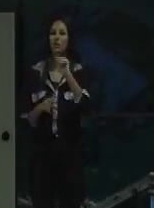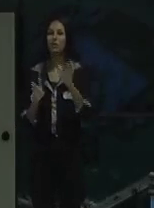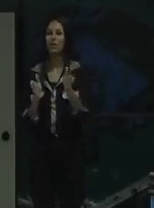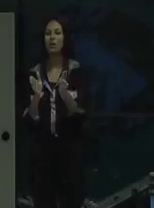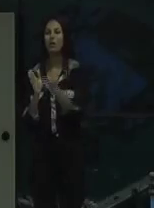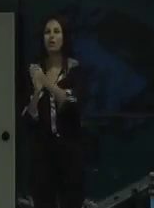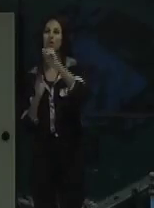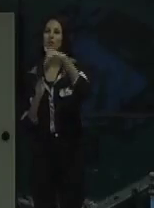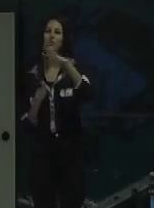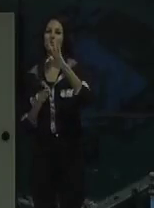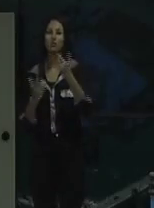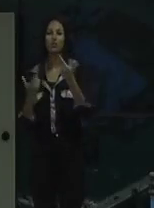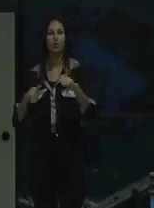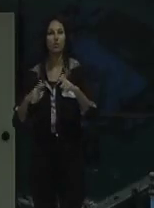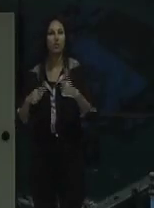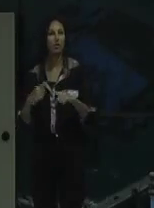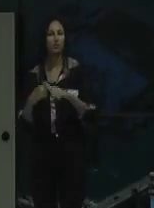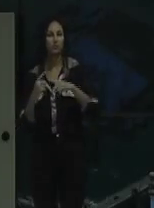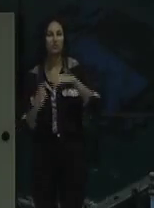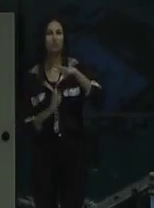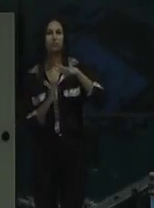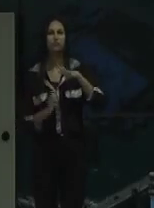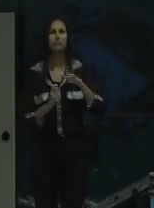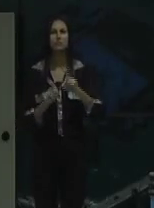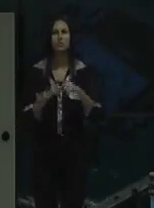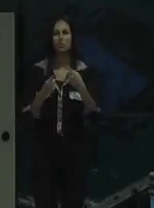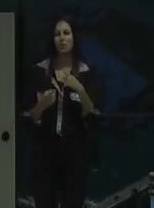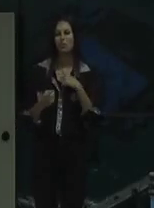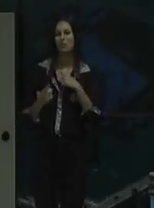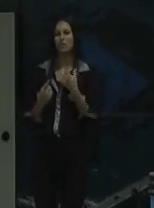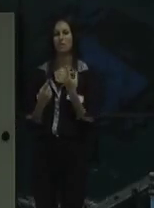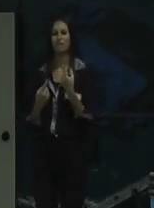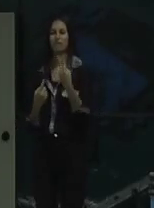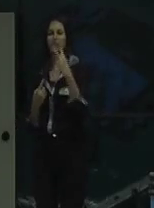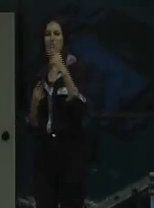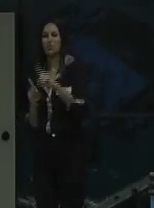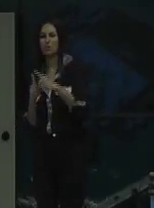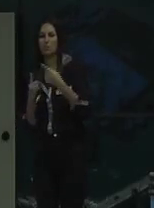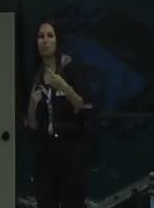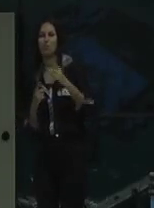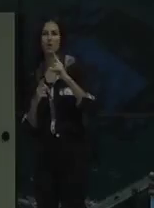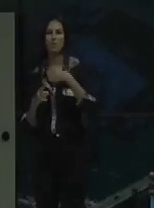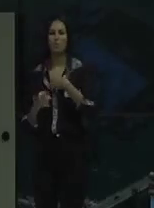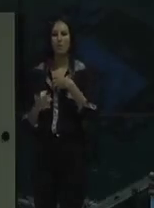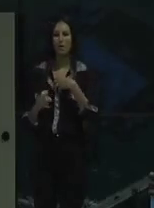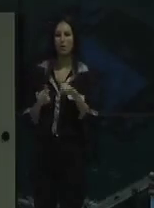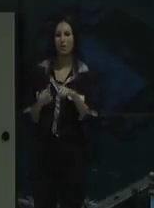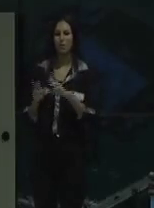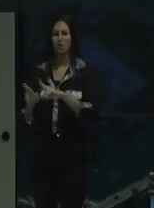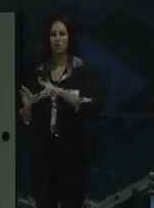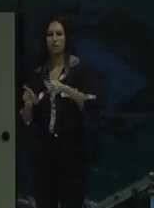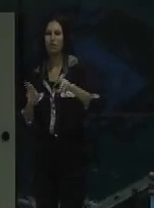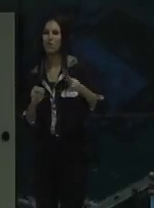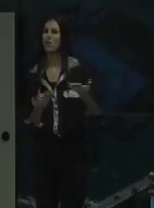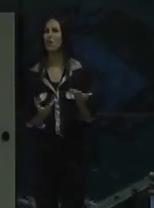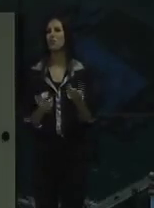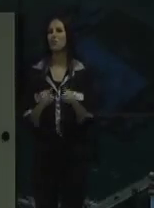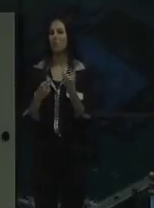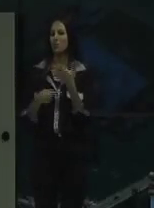de Santana. A Embasa investiu no Vitória e no Bahia não sei quantos milhões de patrocínio. Nada contra